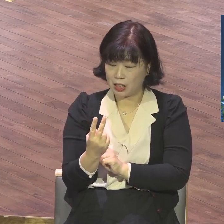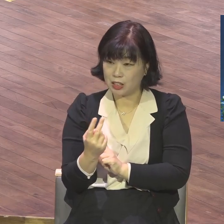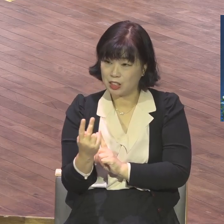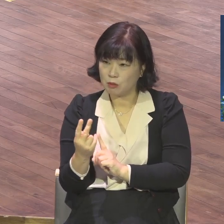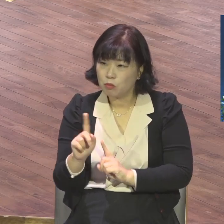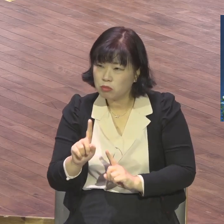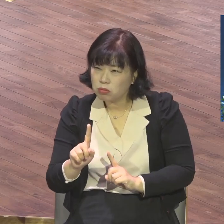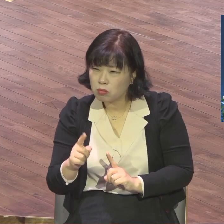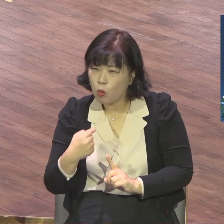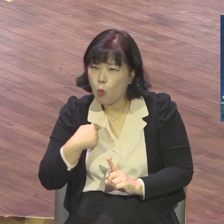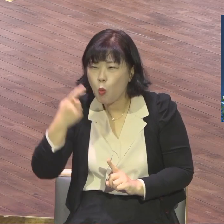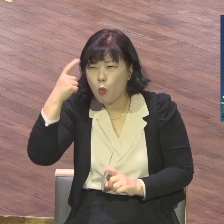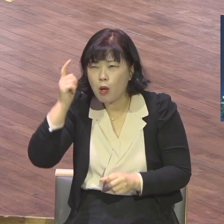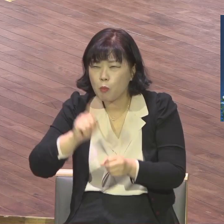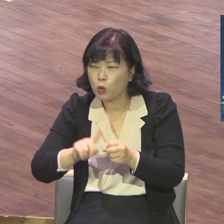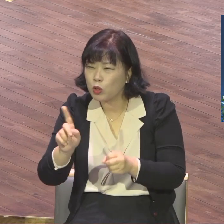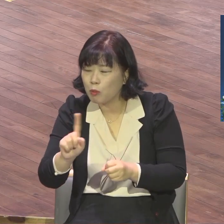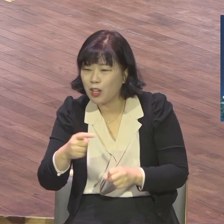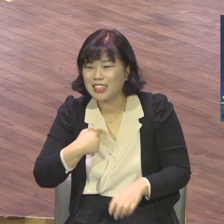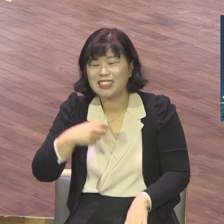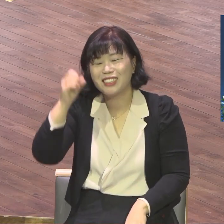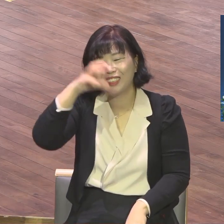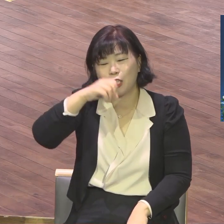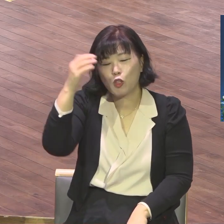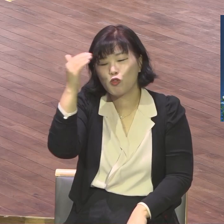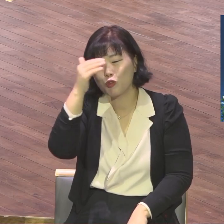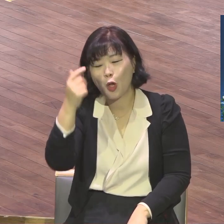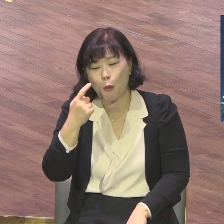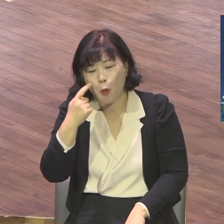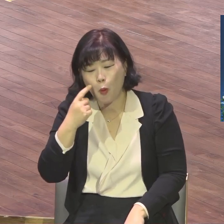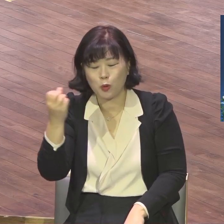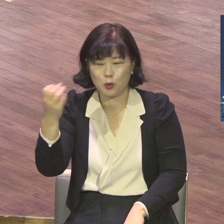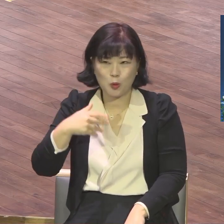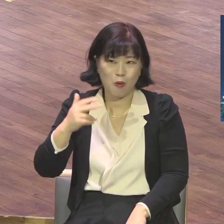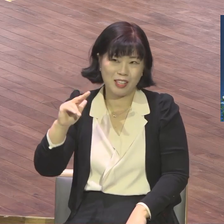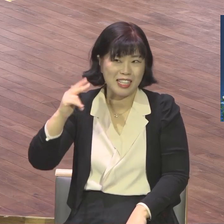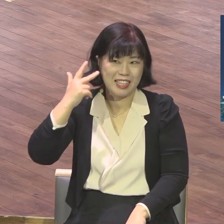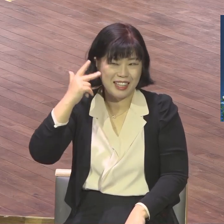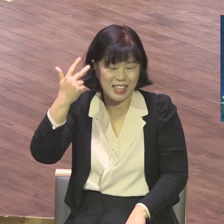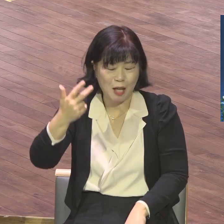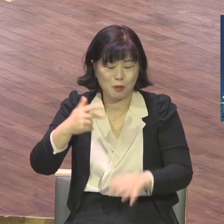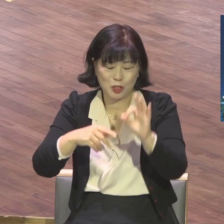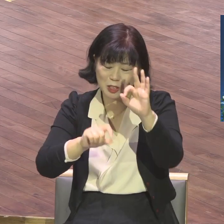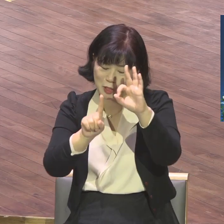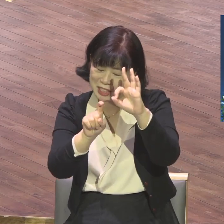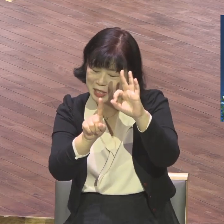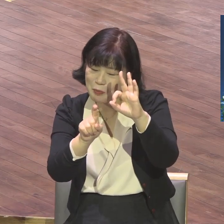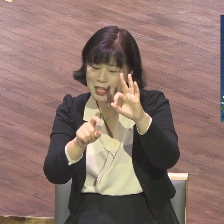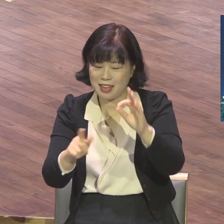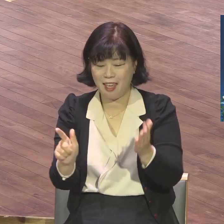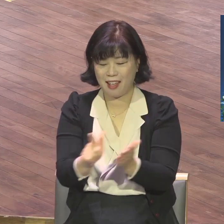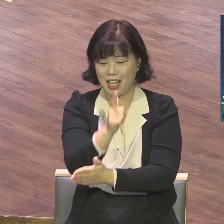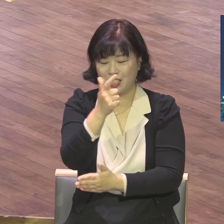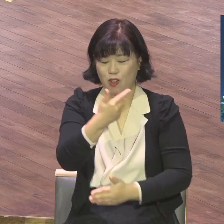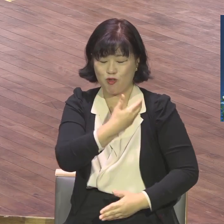정확하게 정경희 의원은 성당 다니다가 안 다니고 교회 다니다 안 다니고 그럼 무교주의자 그래서 내가 예수